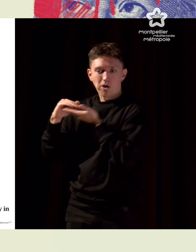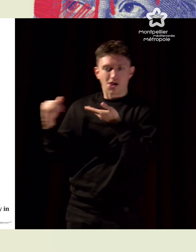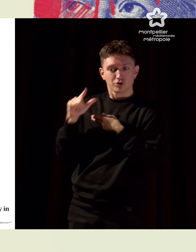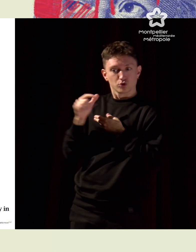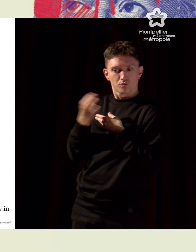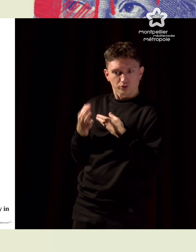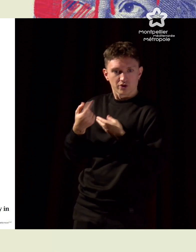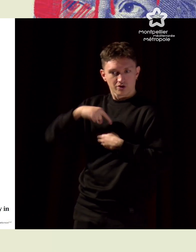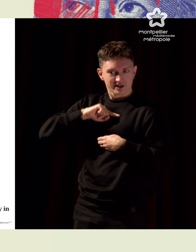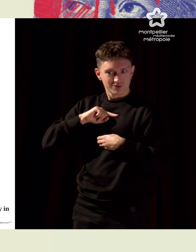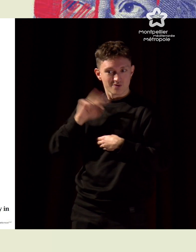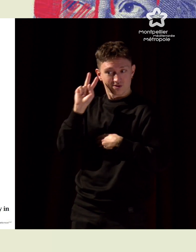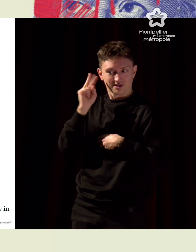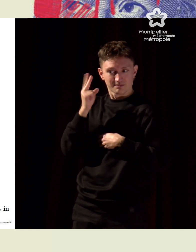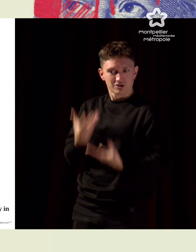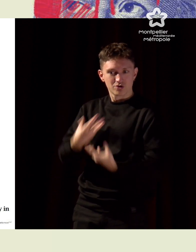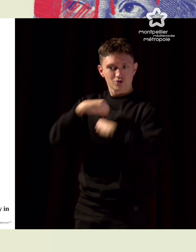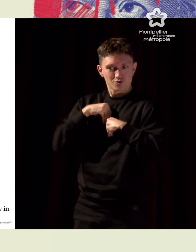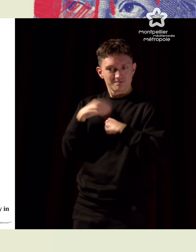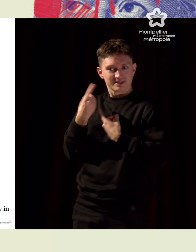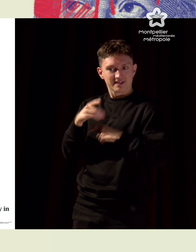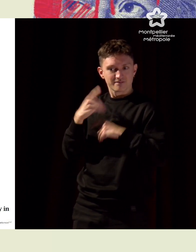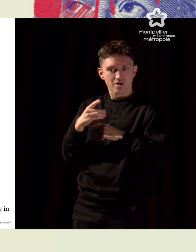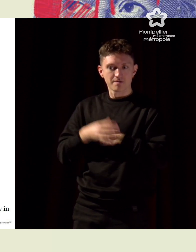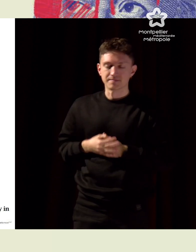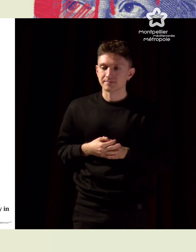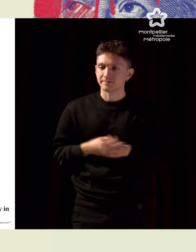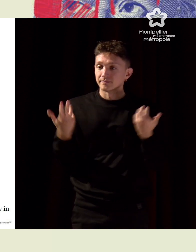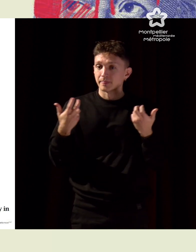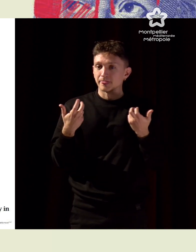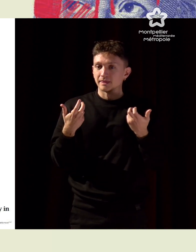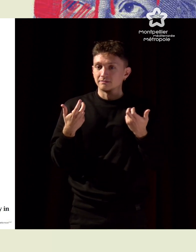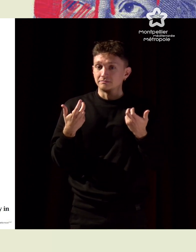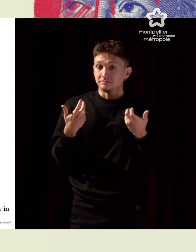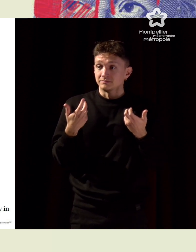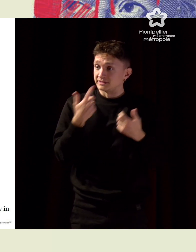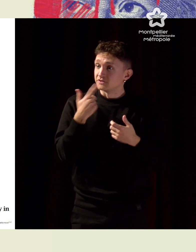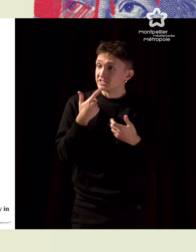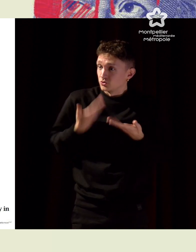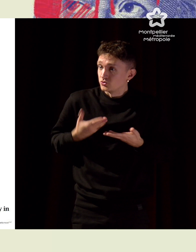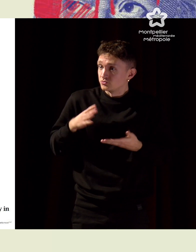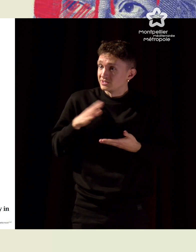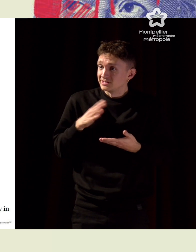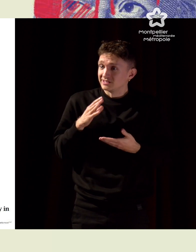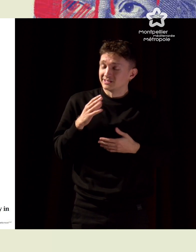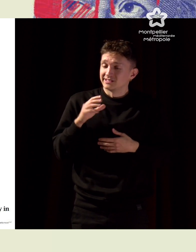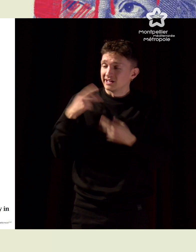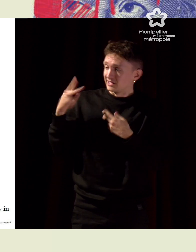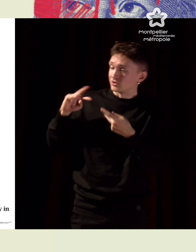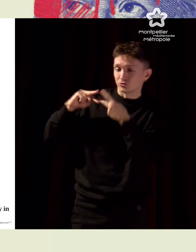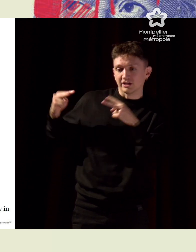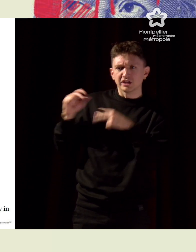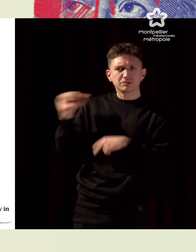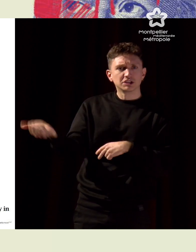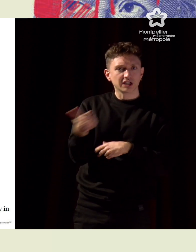par exemple, en Europe, il y a des bouts d'ADN qu'on a reçus de Néandertal, qu'on a quasiment tous. Et en général, ce sont des bouts